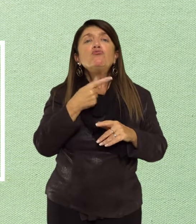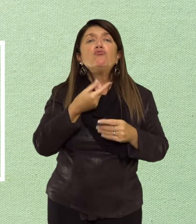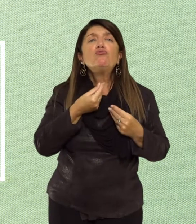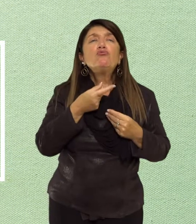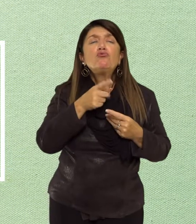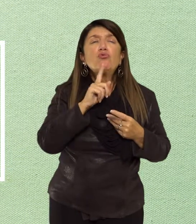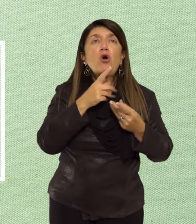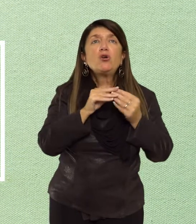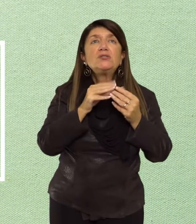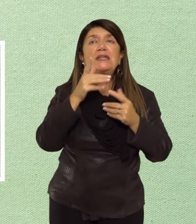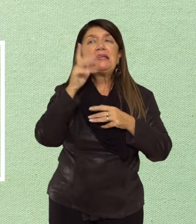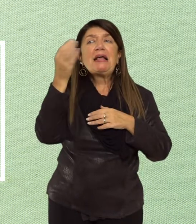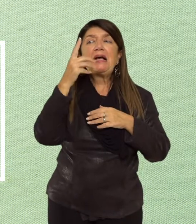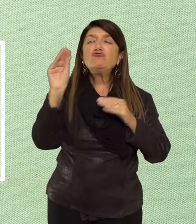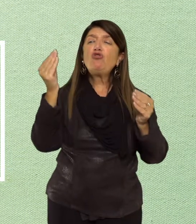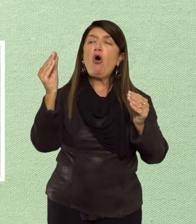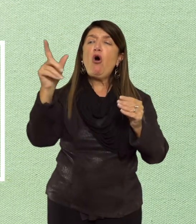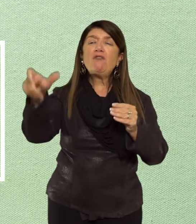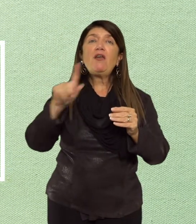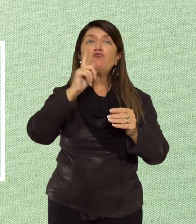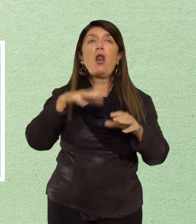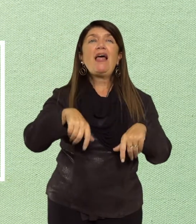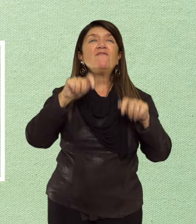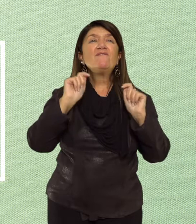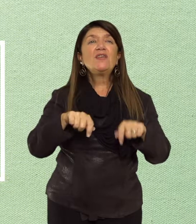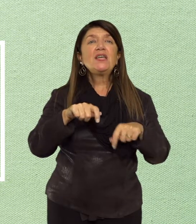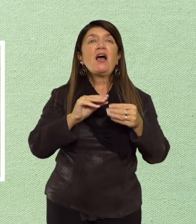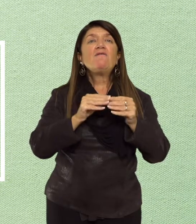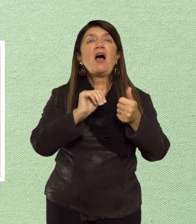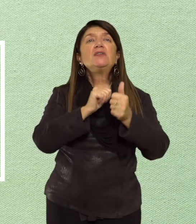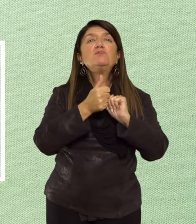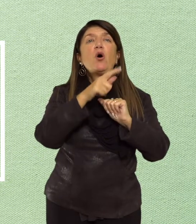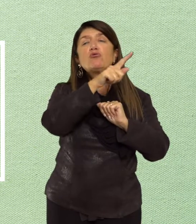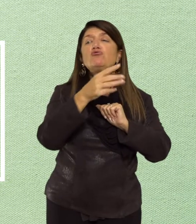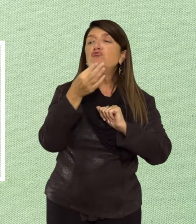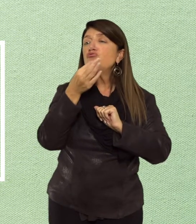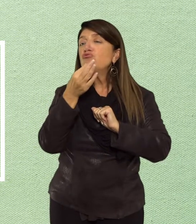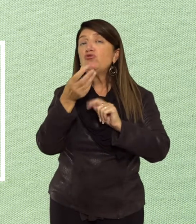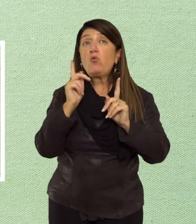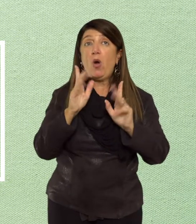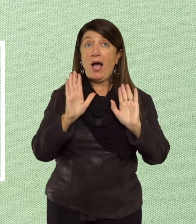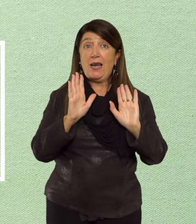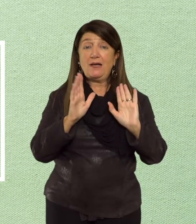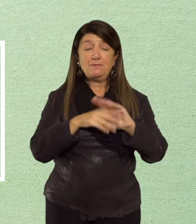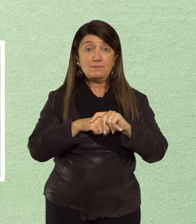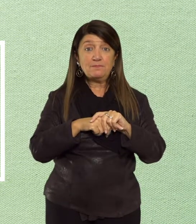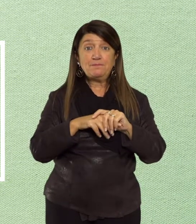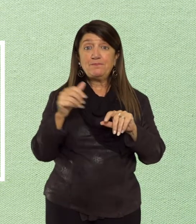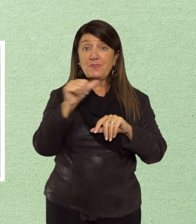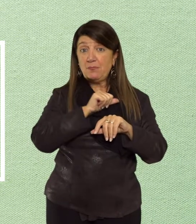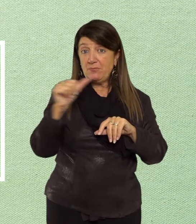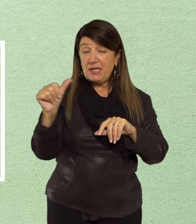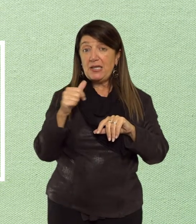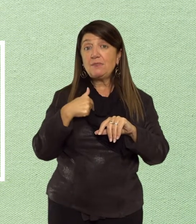o una ragazza che vuole iniziare a fare sport? Beh, il consiglio che ho io è innanzitutto se da piccolo incominci a avere la